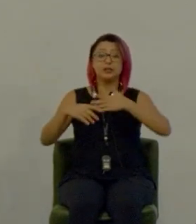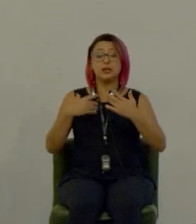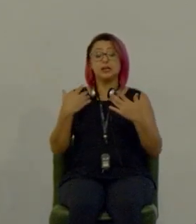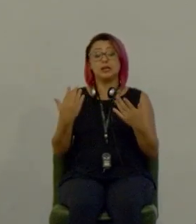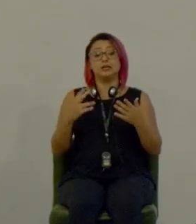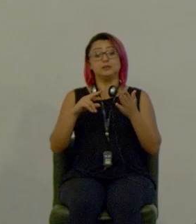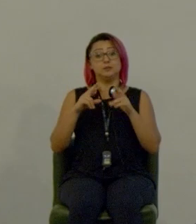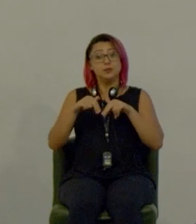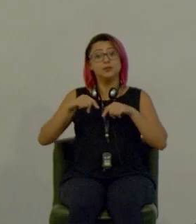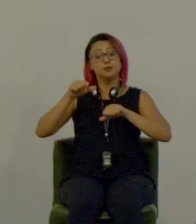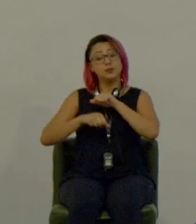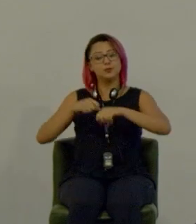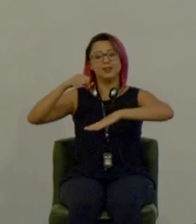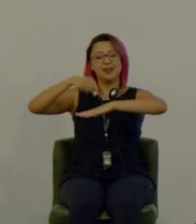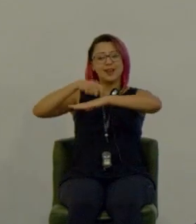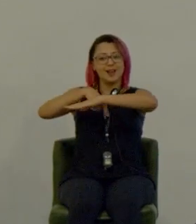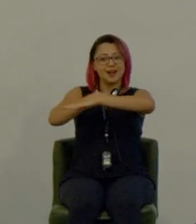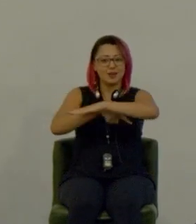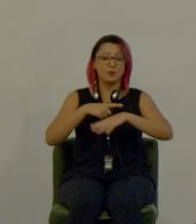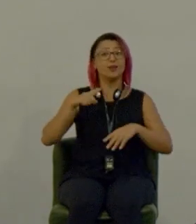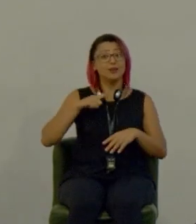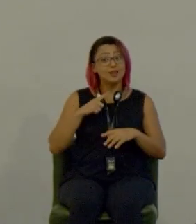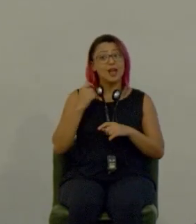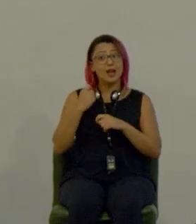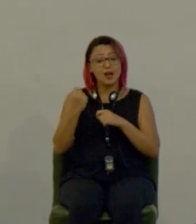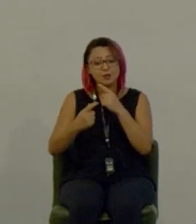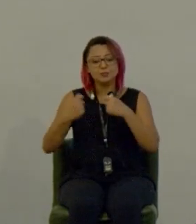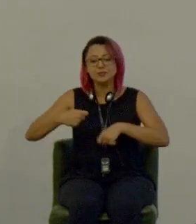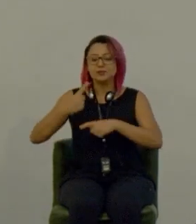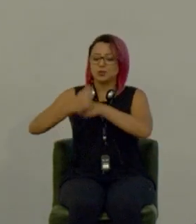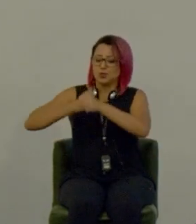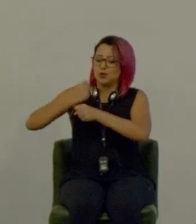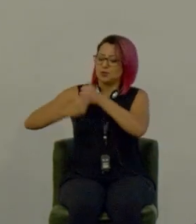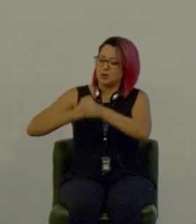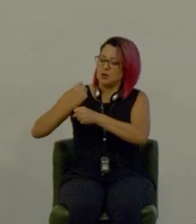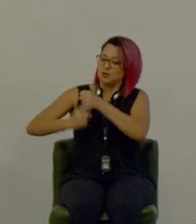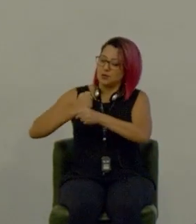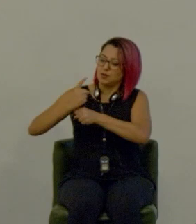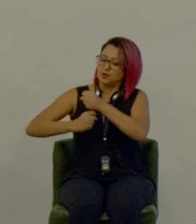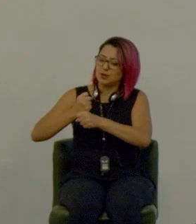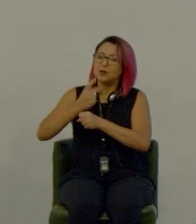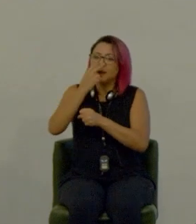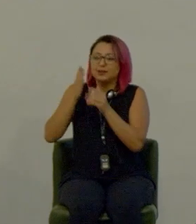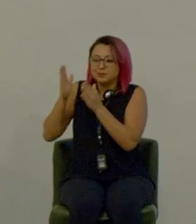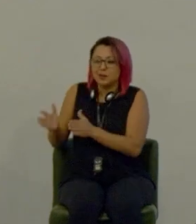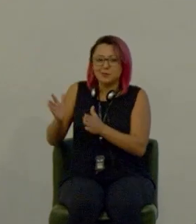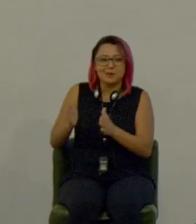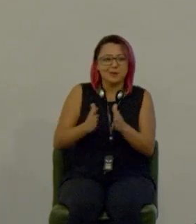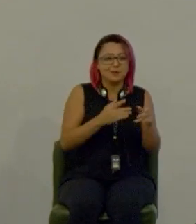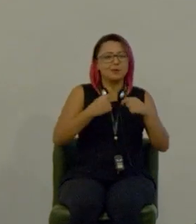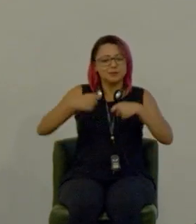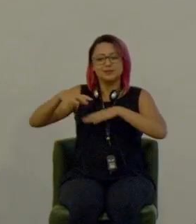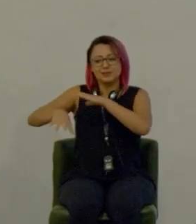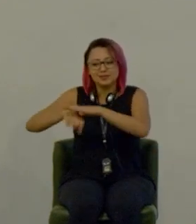ao cultivo de grãos, que tem que ser colhidos todo ano na mesma época e que sejam uma espécie de disciplina, né, um ritmo para